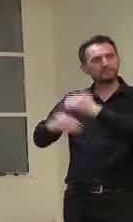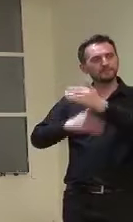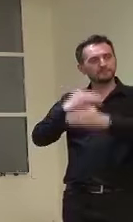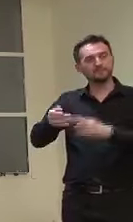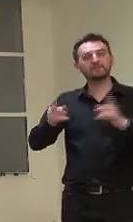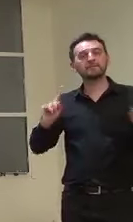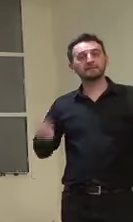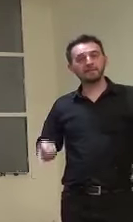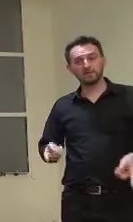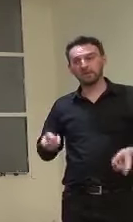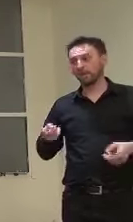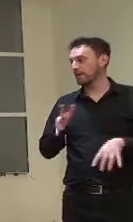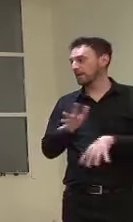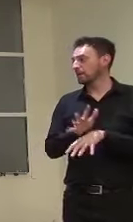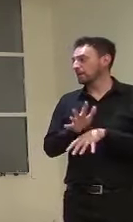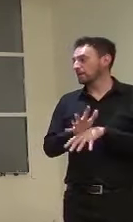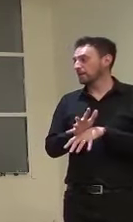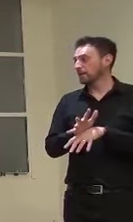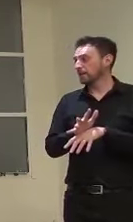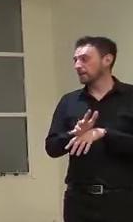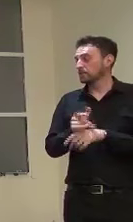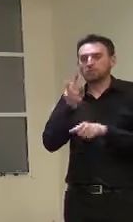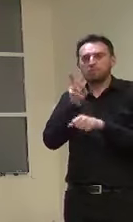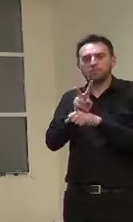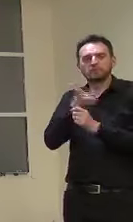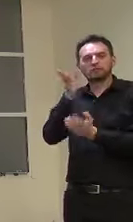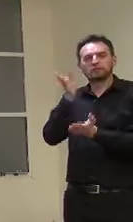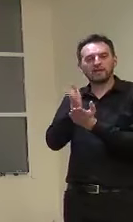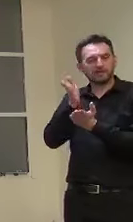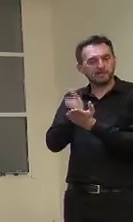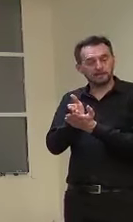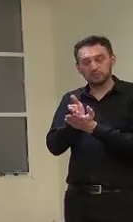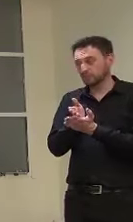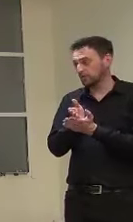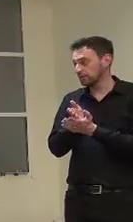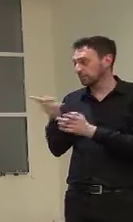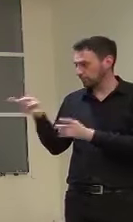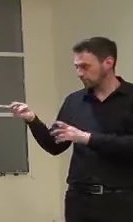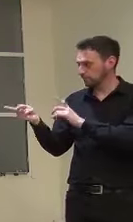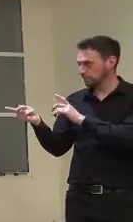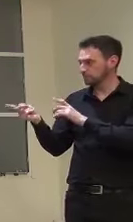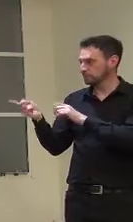y el paraguas variedad de protección al derecho sobre los cuales